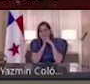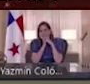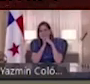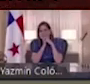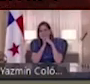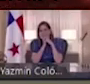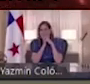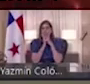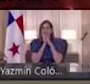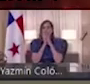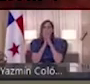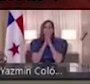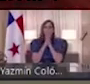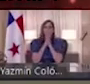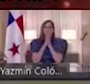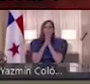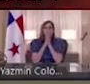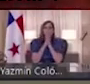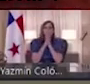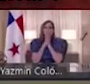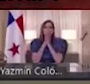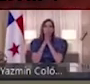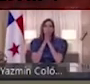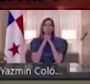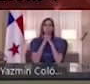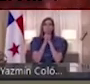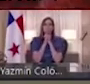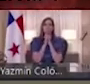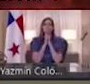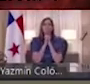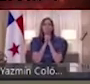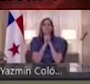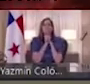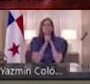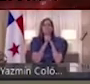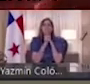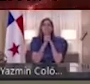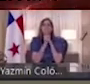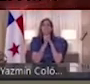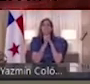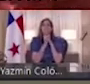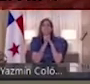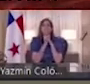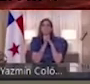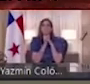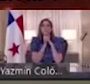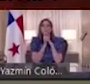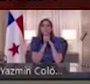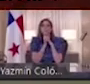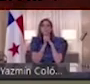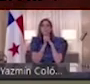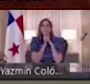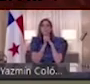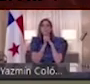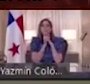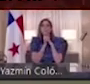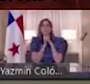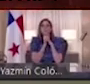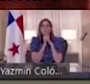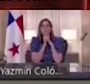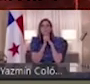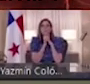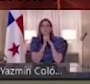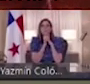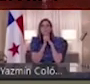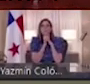aquí, por este programa. Como lo decía al inicio, el mundo no estaba preparado para esto. Si retomamos el